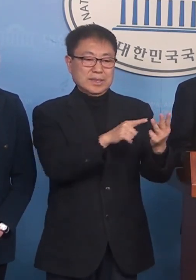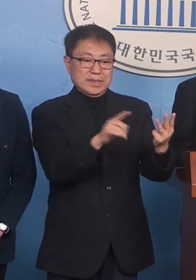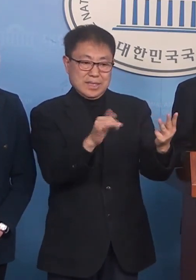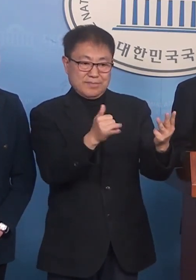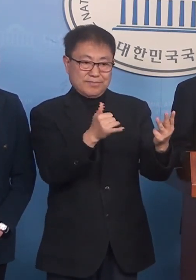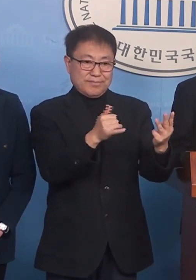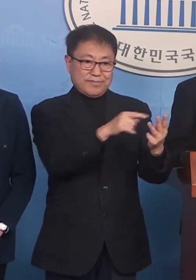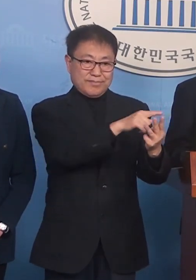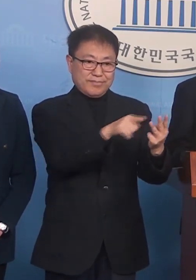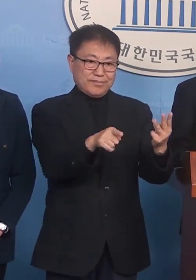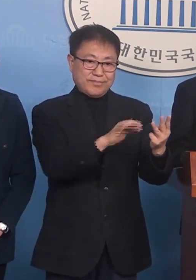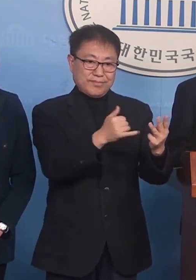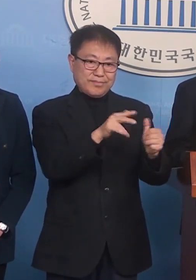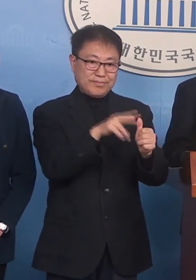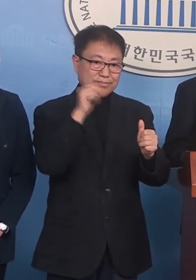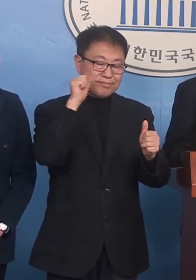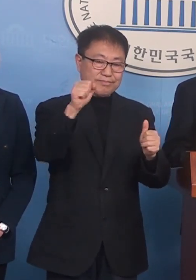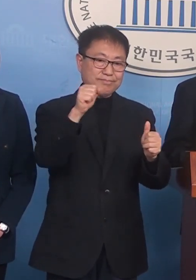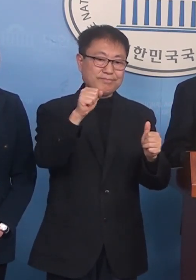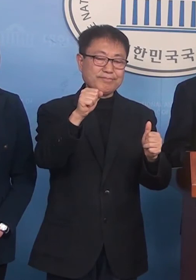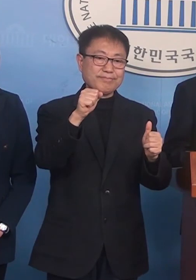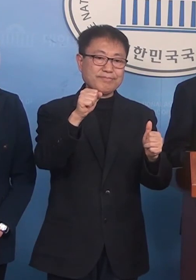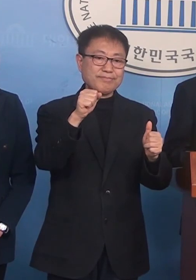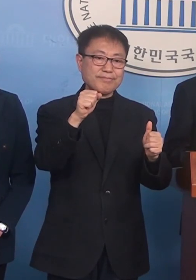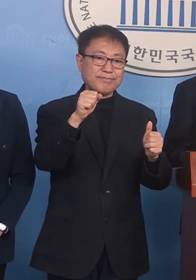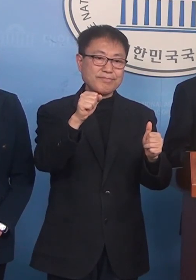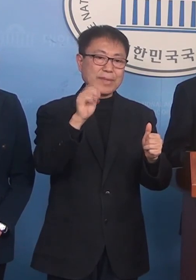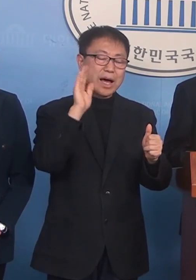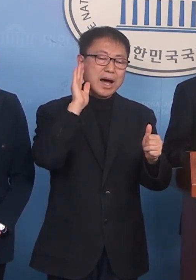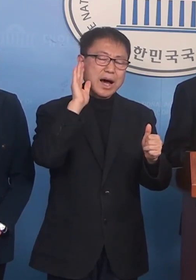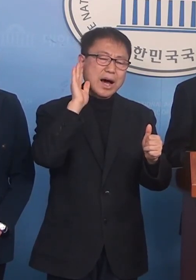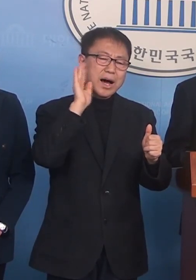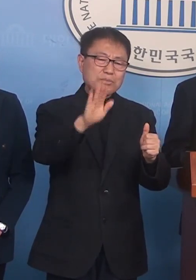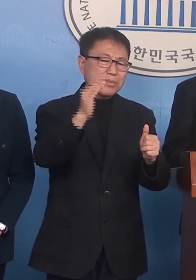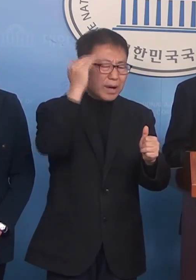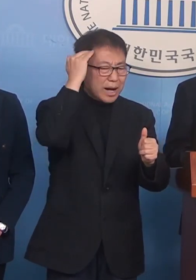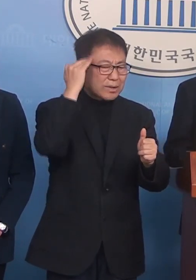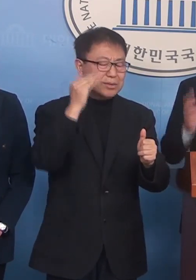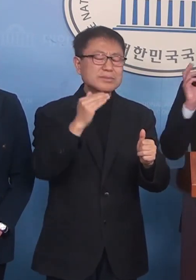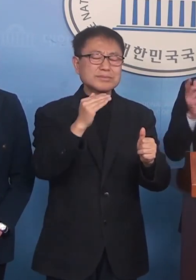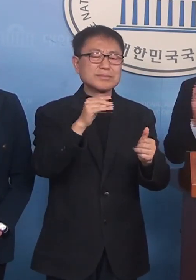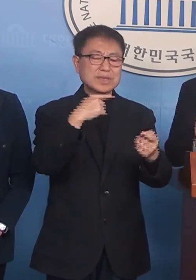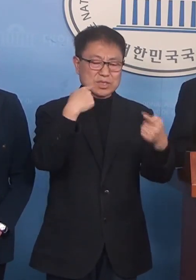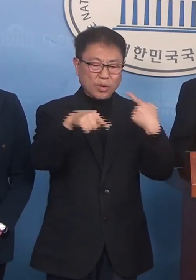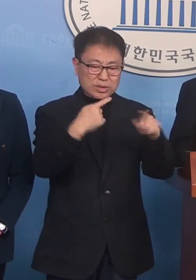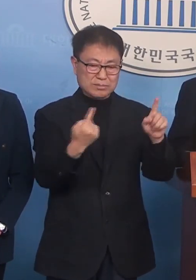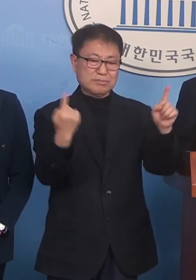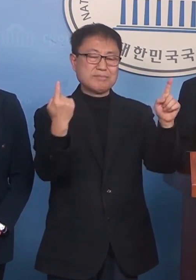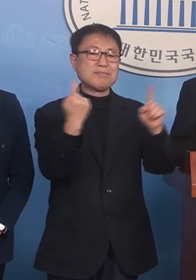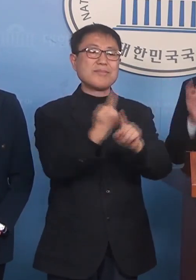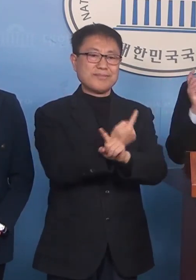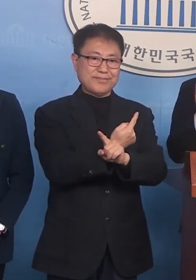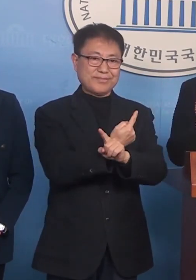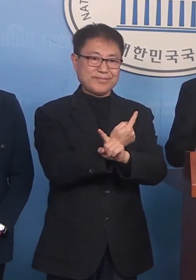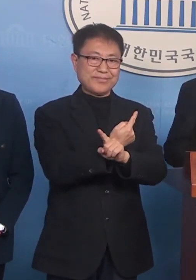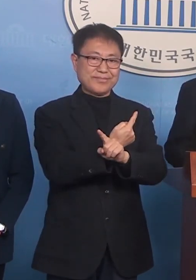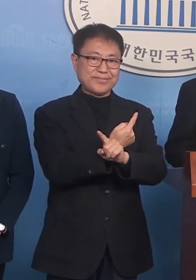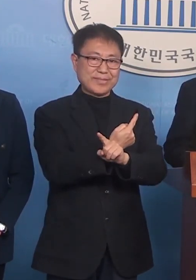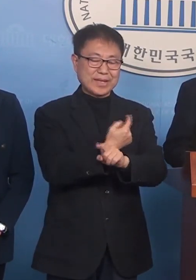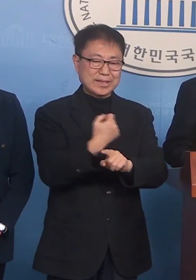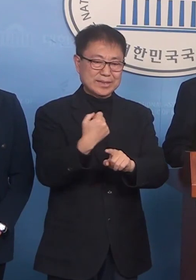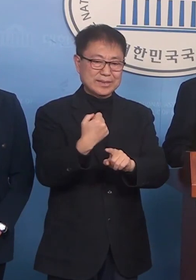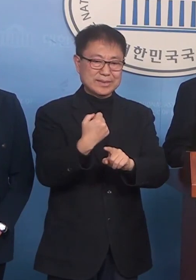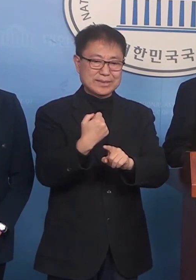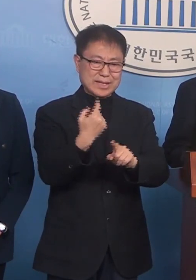분의 후보가 아마 대한민국의 정치를 바꾸는 가늠자